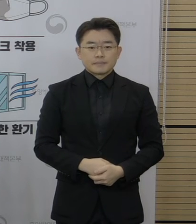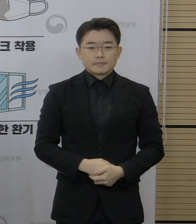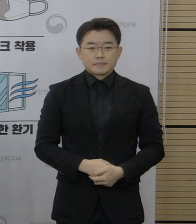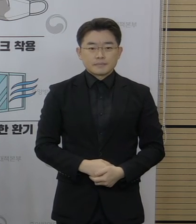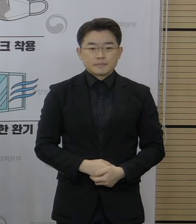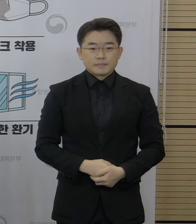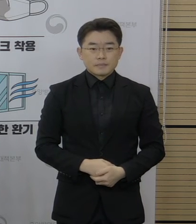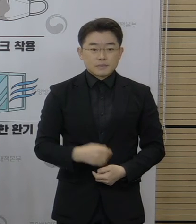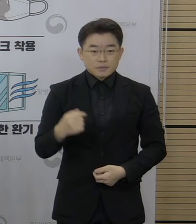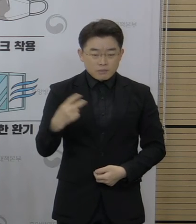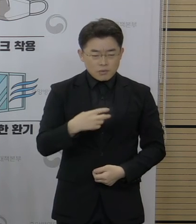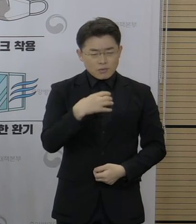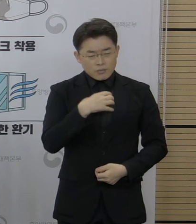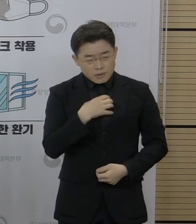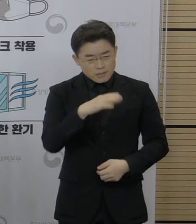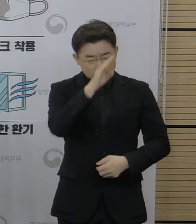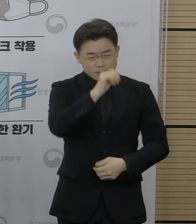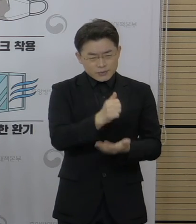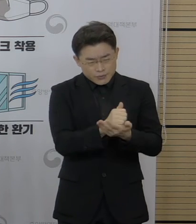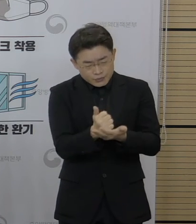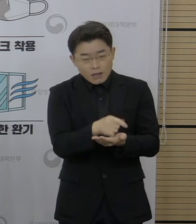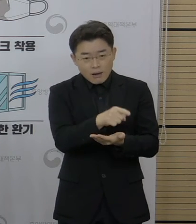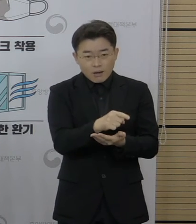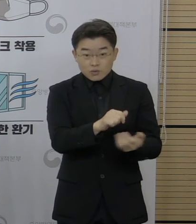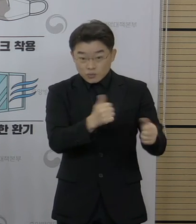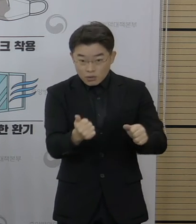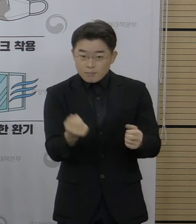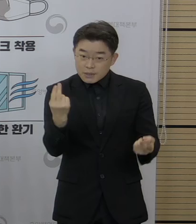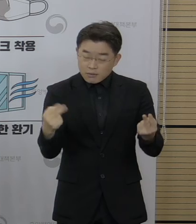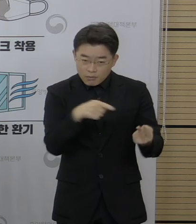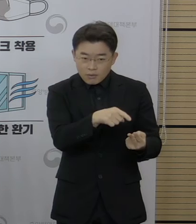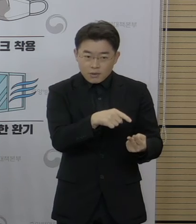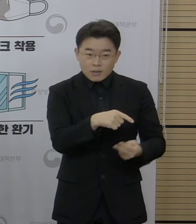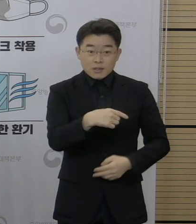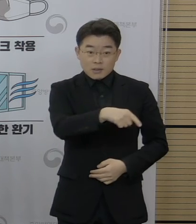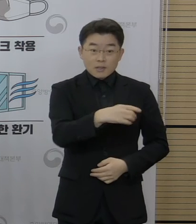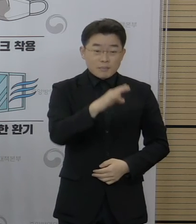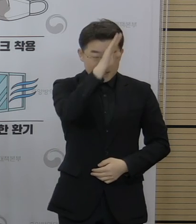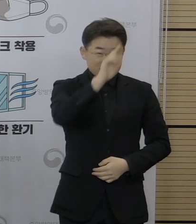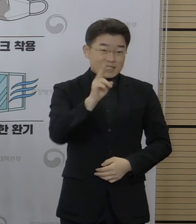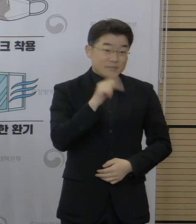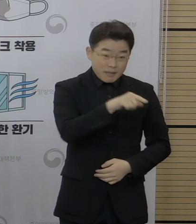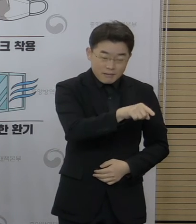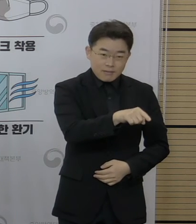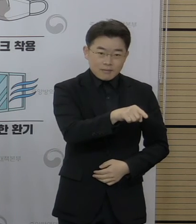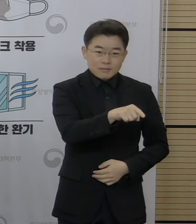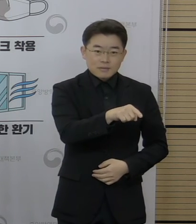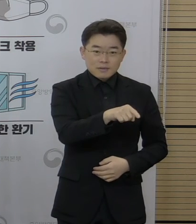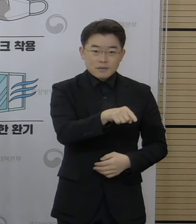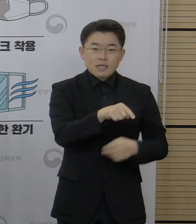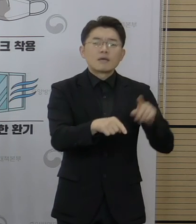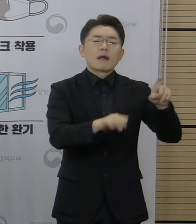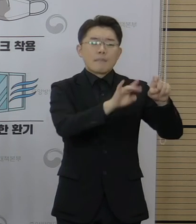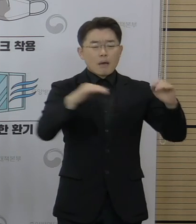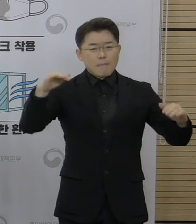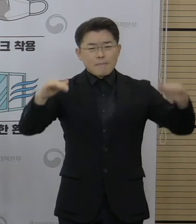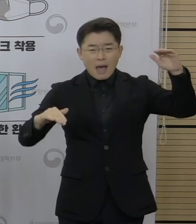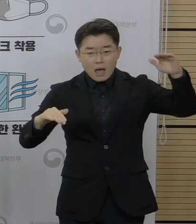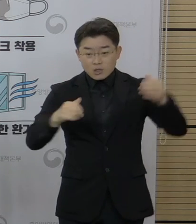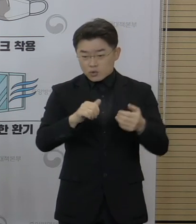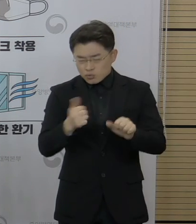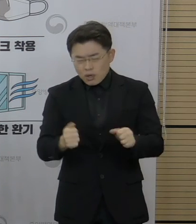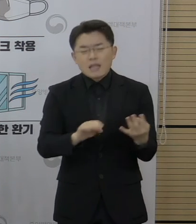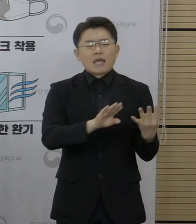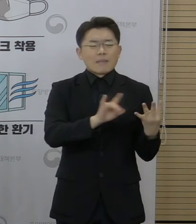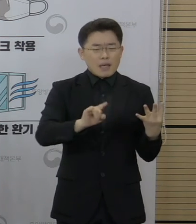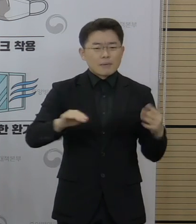또한 위중 증가 사망 발생 위험도 미 적정 보니 완전 접종 군의 피해 각각 미중 증은 11배 사망은